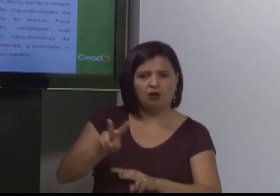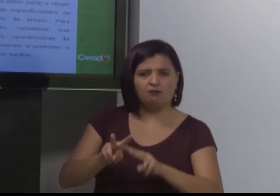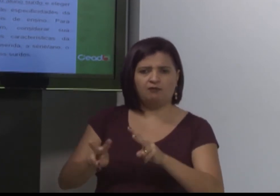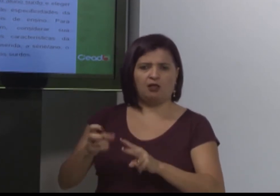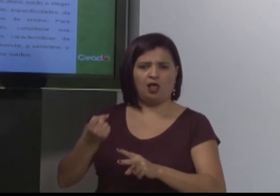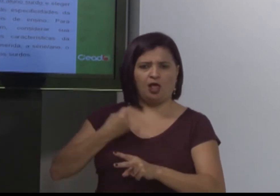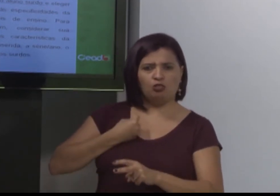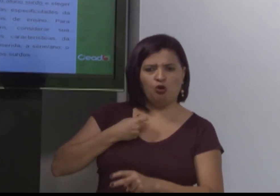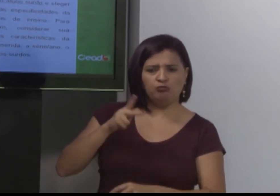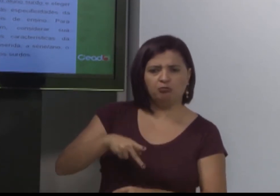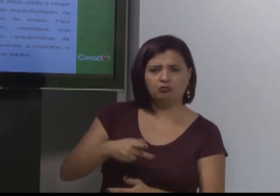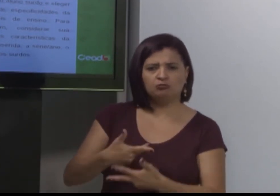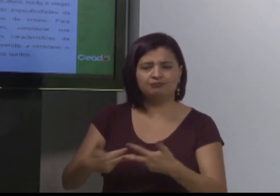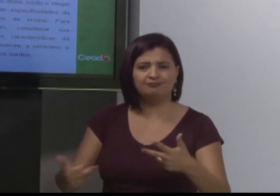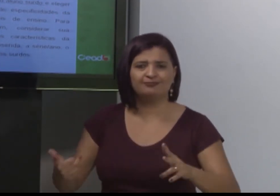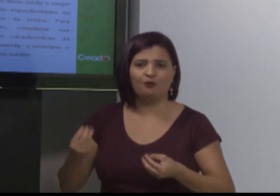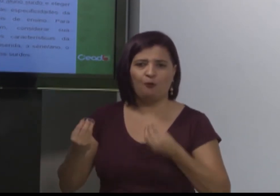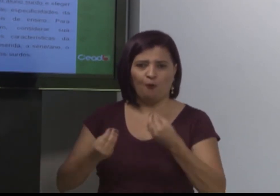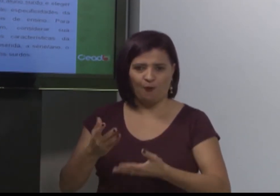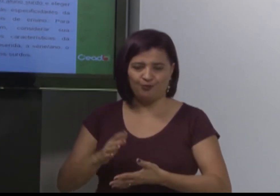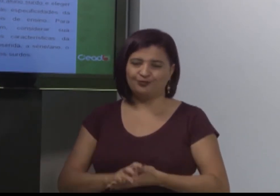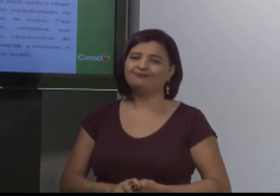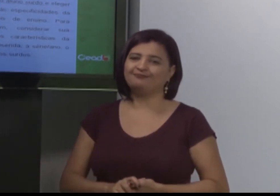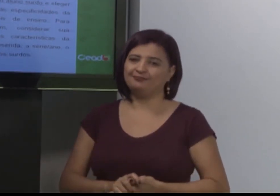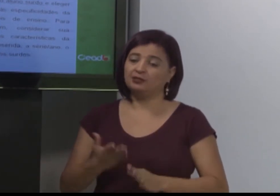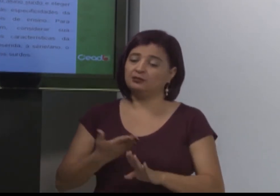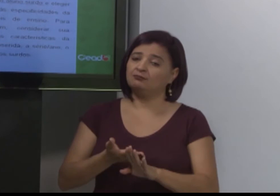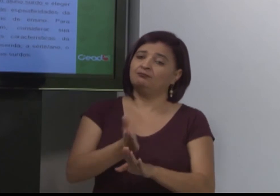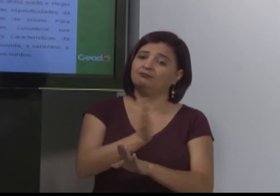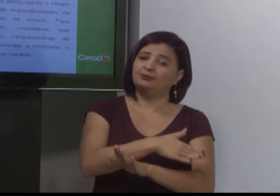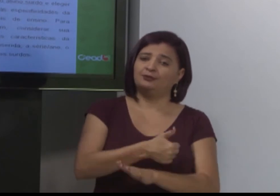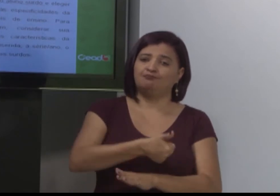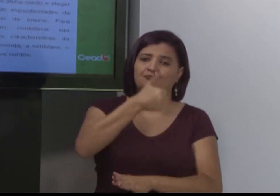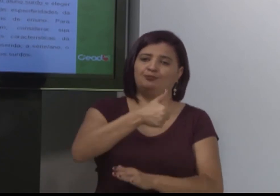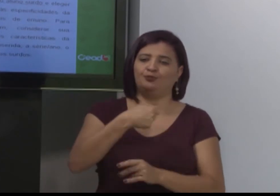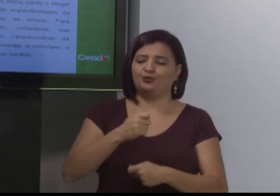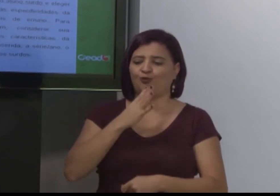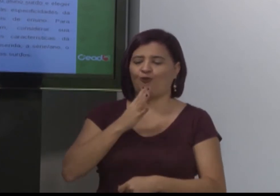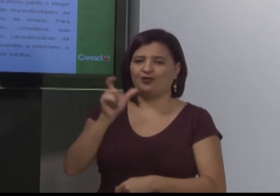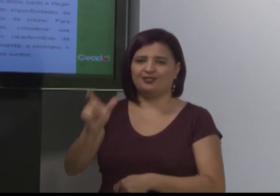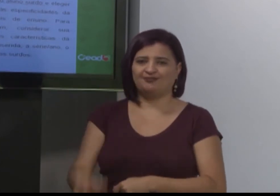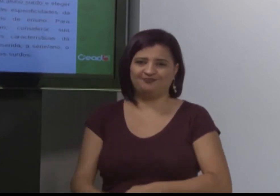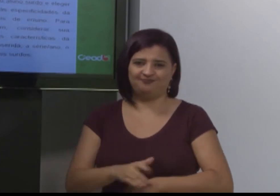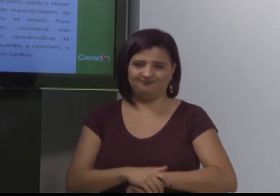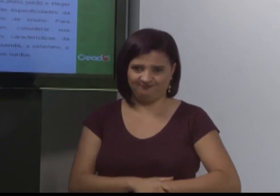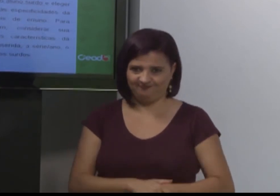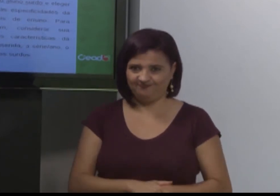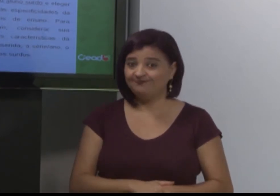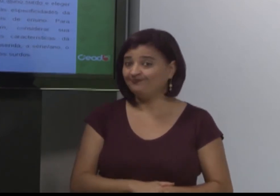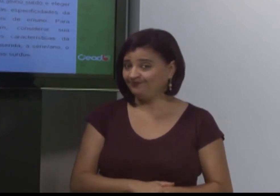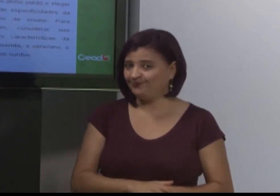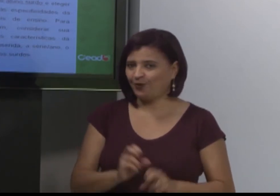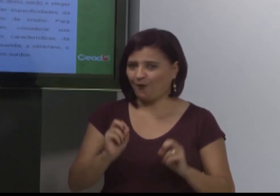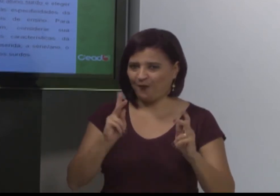forma de avaliação, a pontuação. Então, primeiramente, é necessário que eu conheça o aluno,